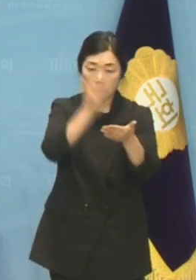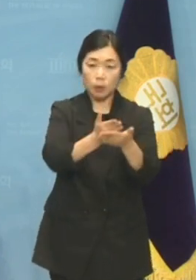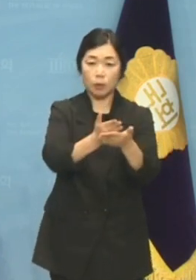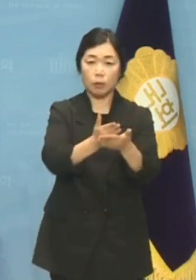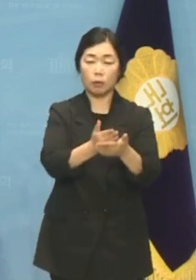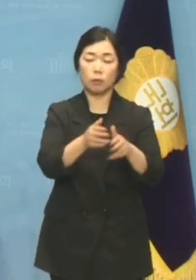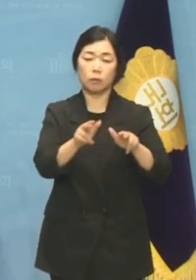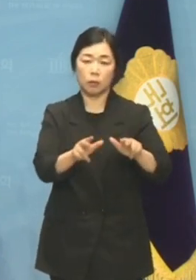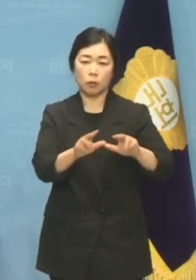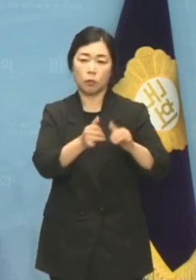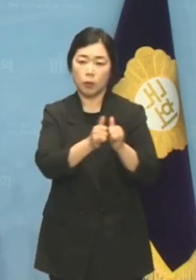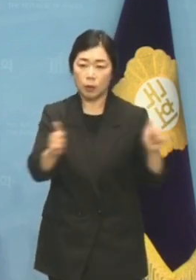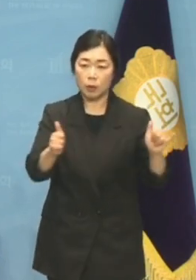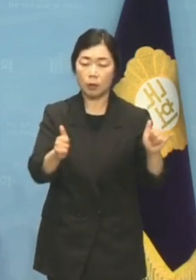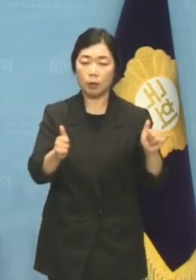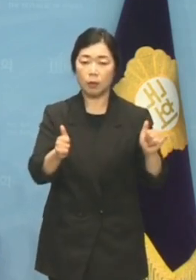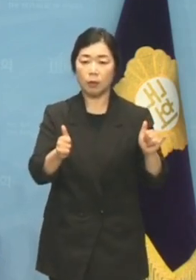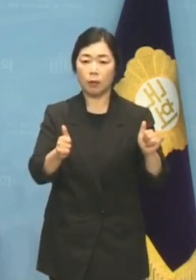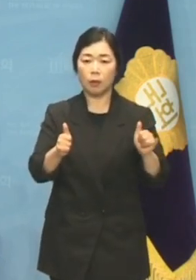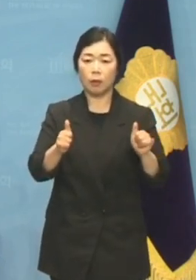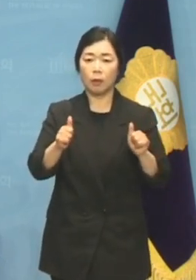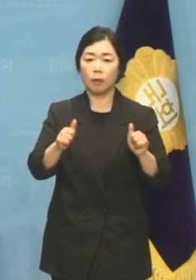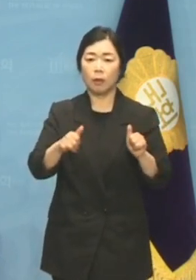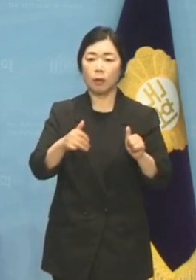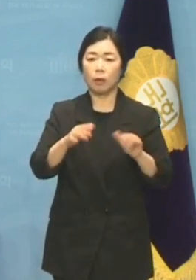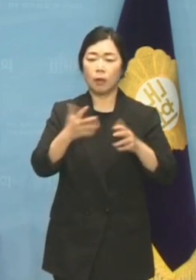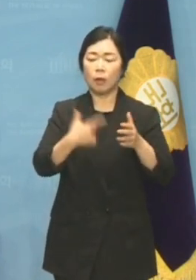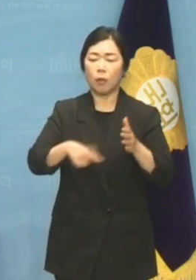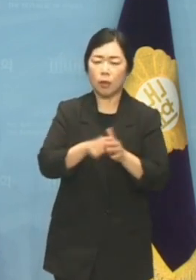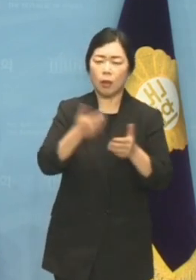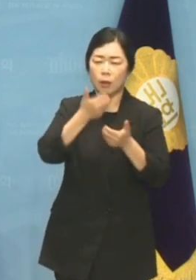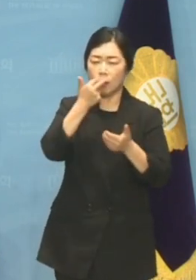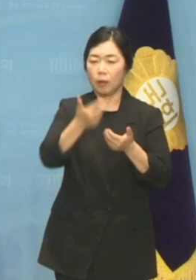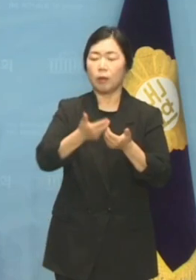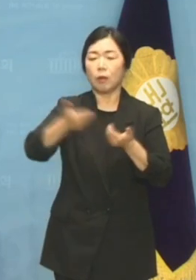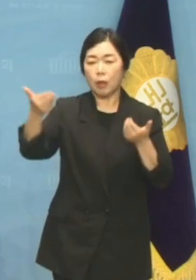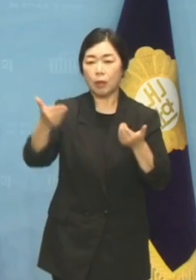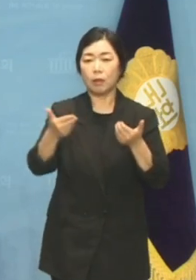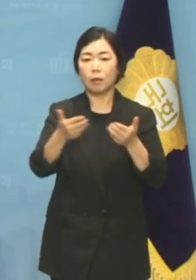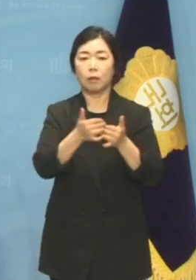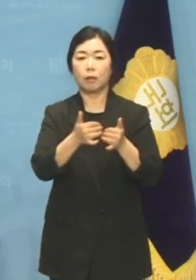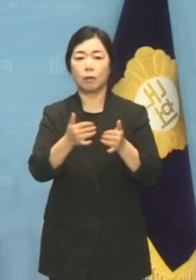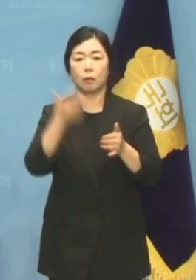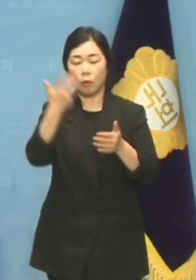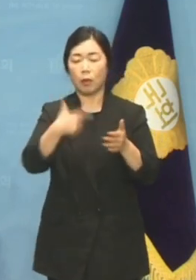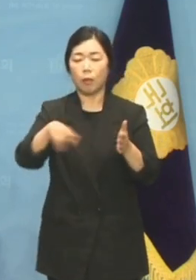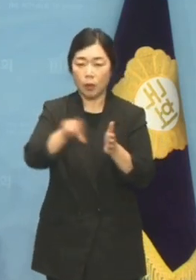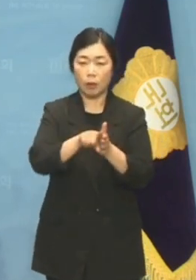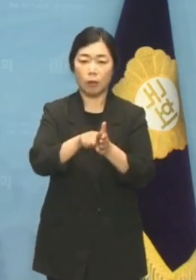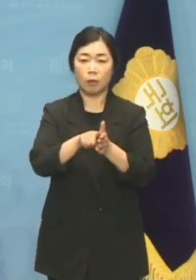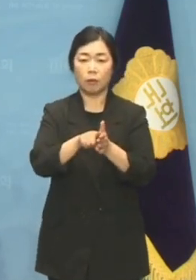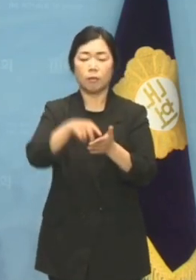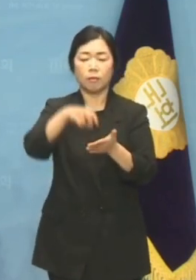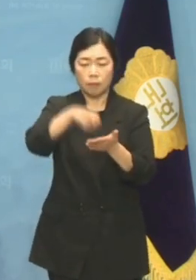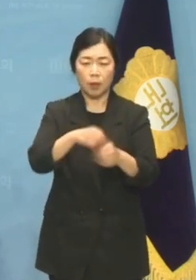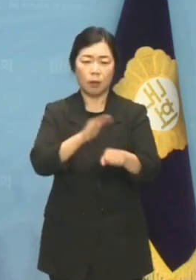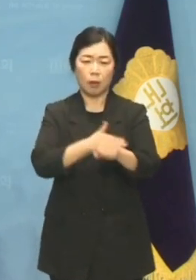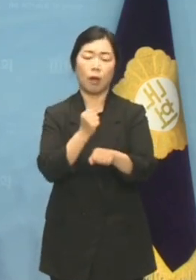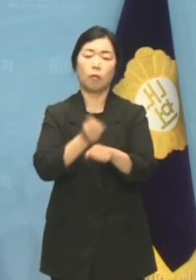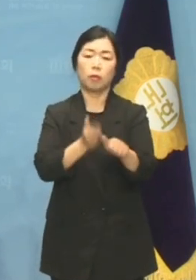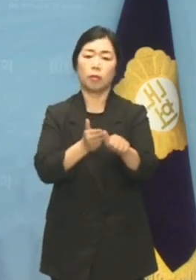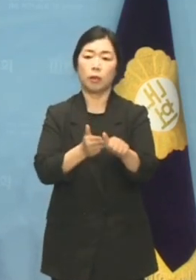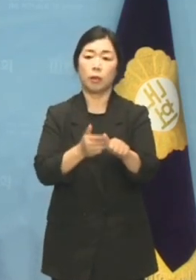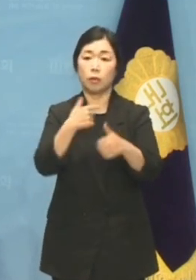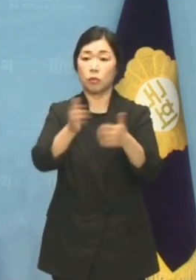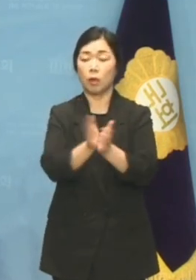말고 국민과 순국 선열 앞에 엎드려 사죄하길 바랍니다. 더불어민주당 소속